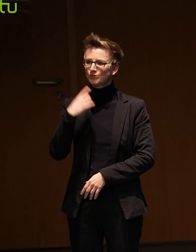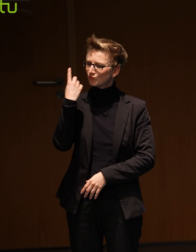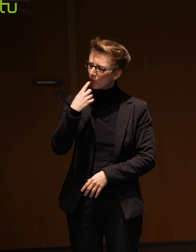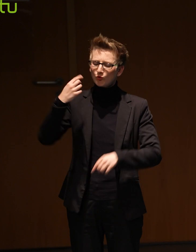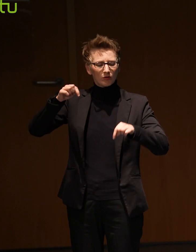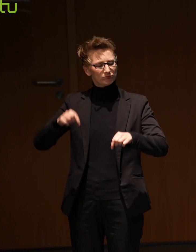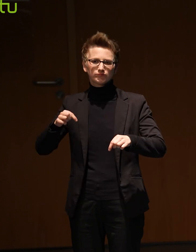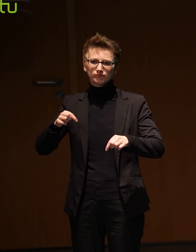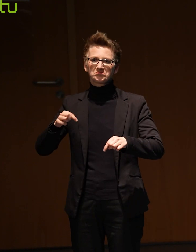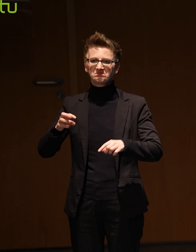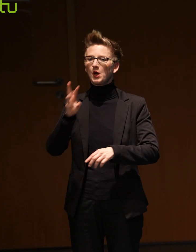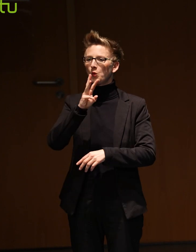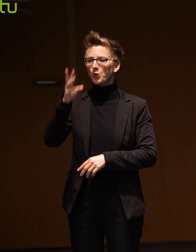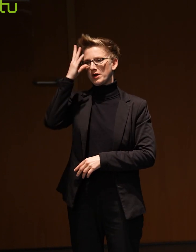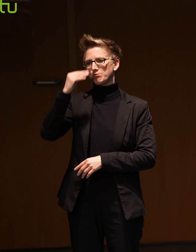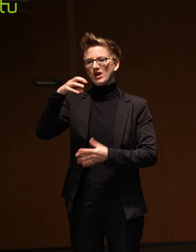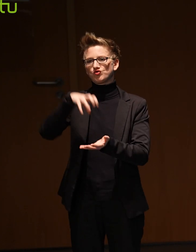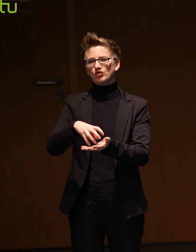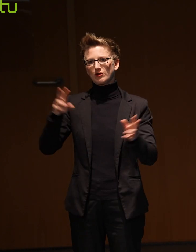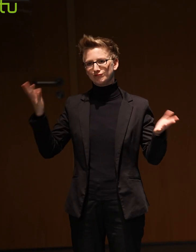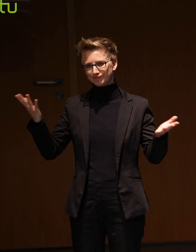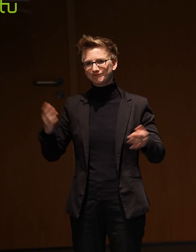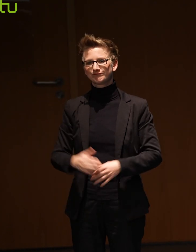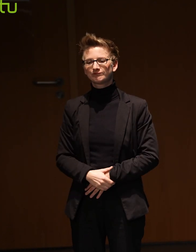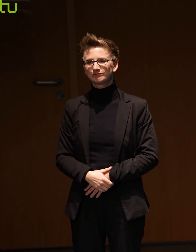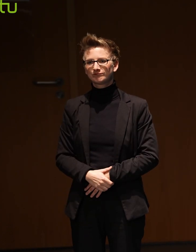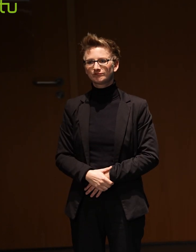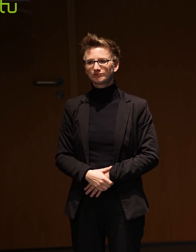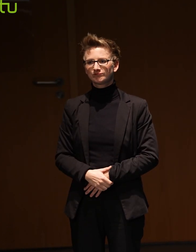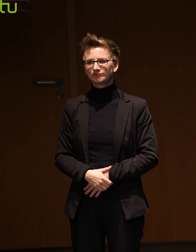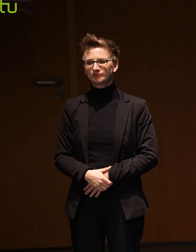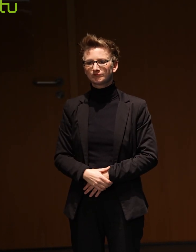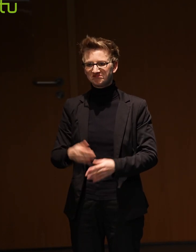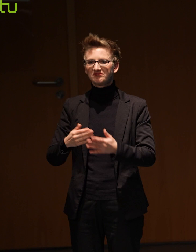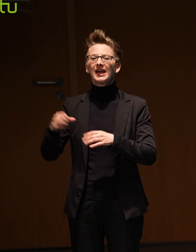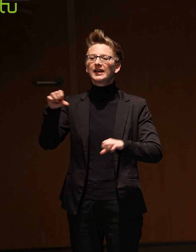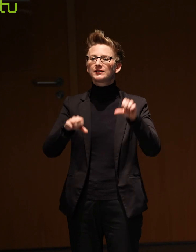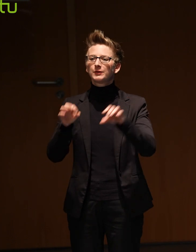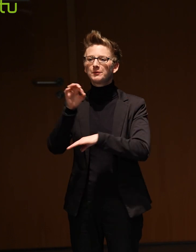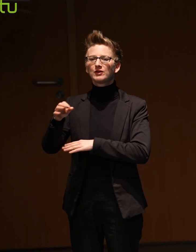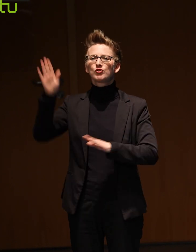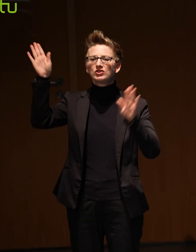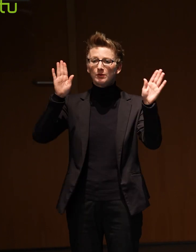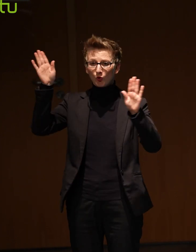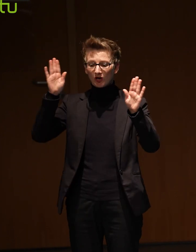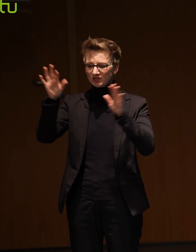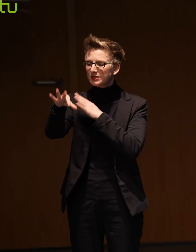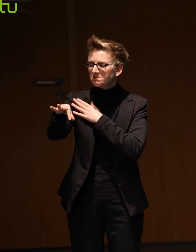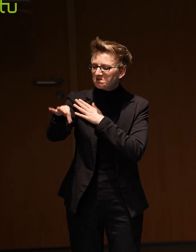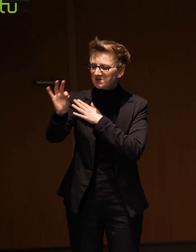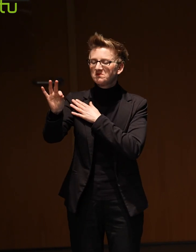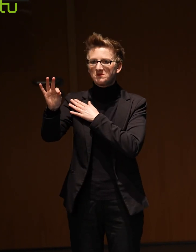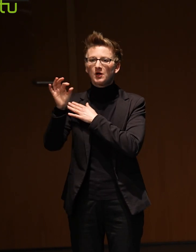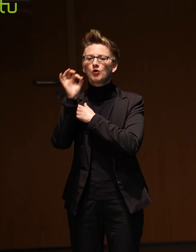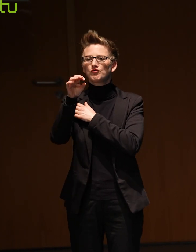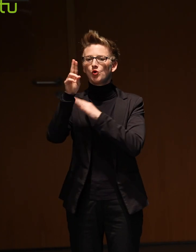Whitman-Stadt. Das Experiment Demokratie, diese Metapher Whitmans, die wir für das U-Bahn-Projekt gewählt haben,